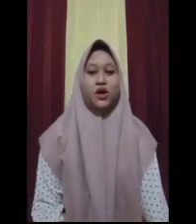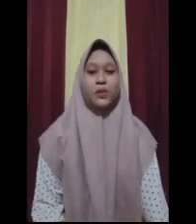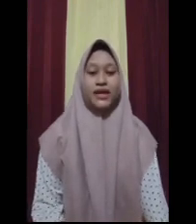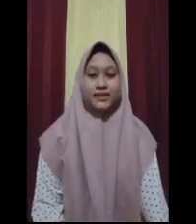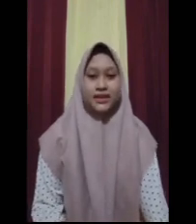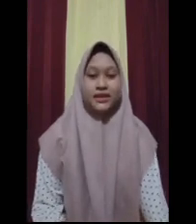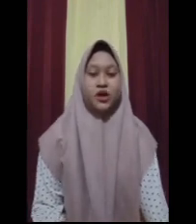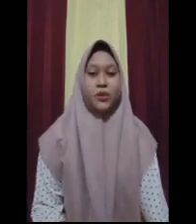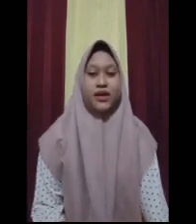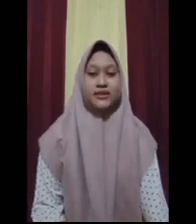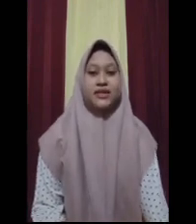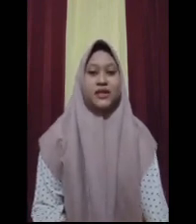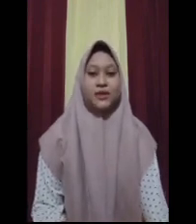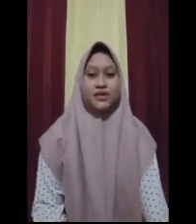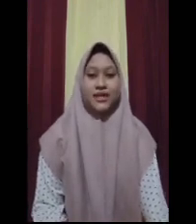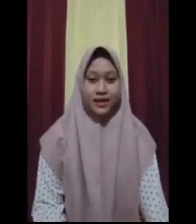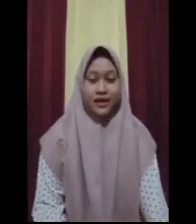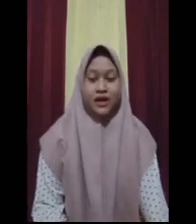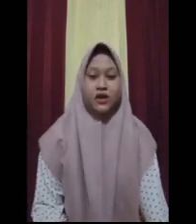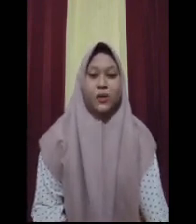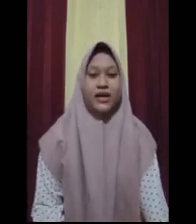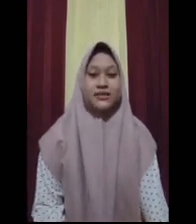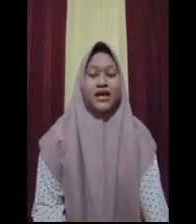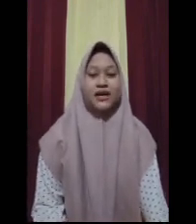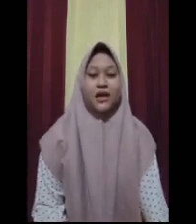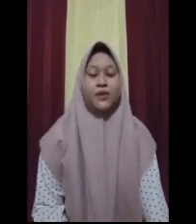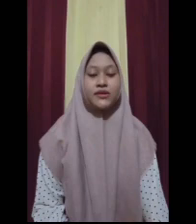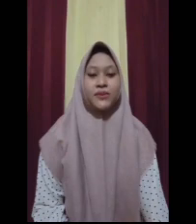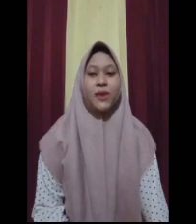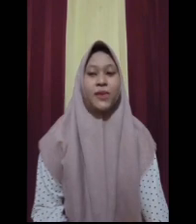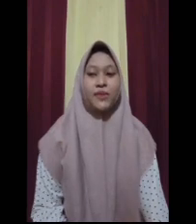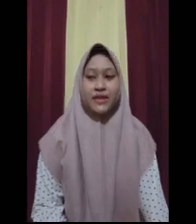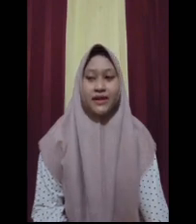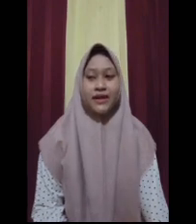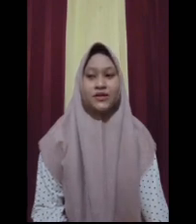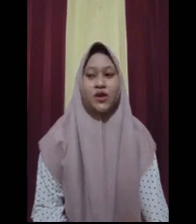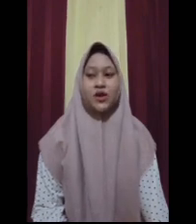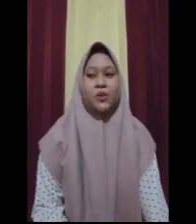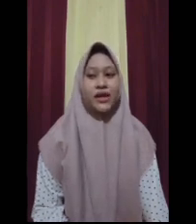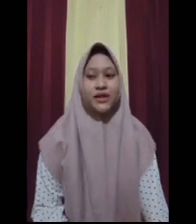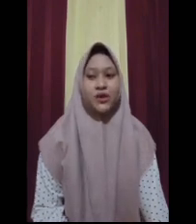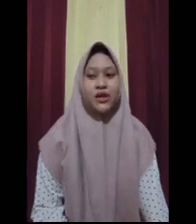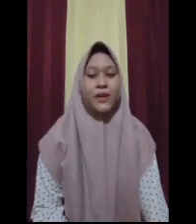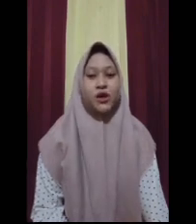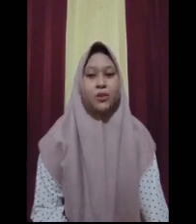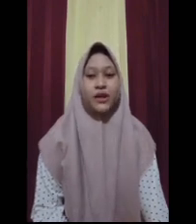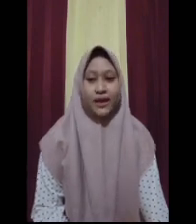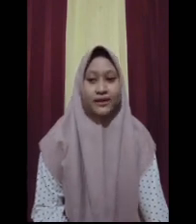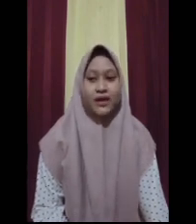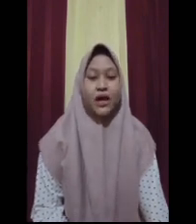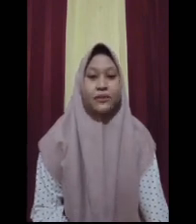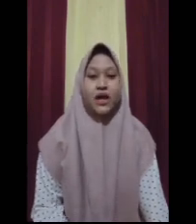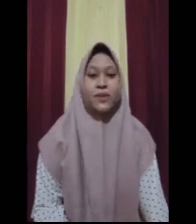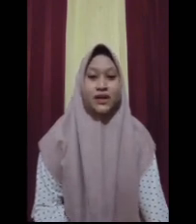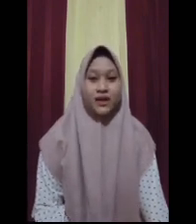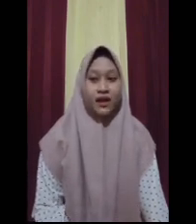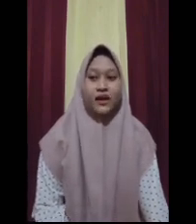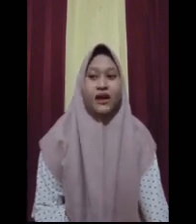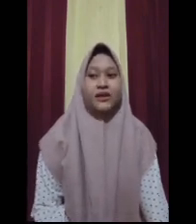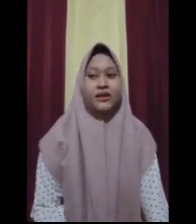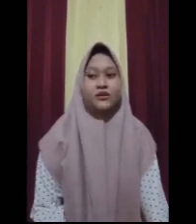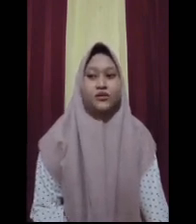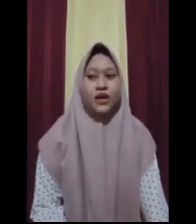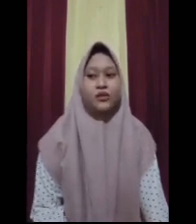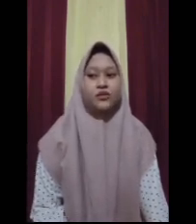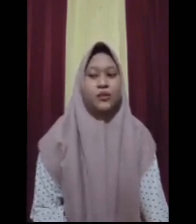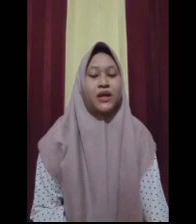pengertian komunikasi dan komunikasi Islam itu sendiri. Komunikasi adalah proses penyampaian pesan dari seorang komunikator kepada komunikan melalui media